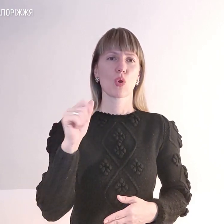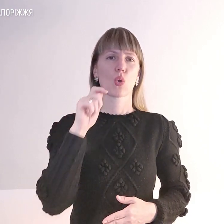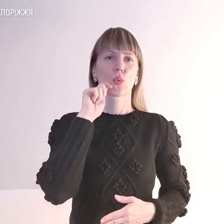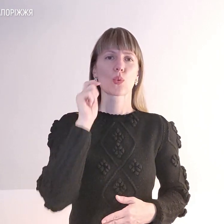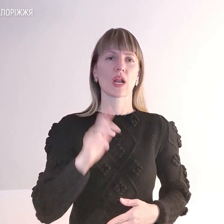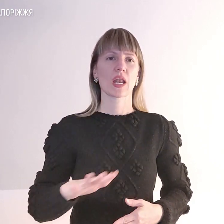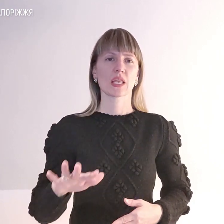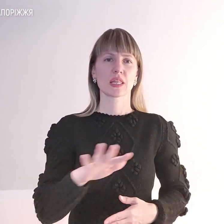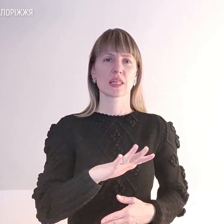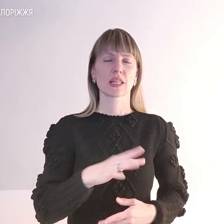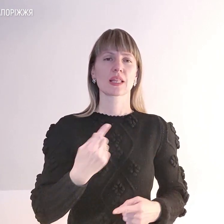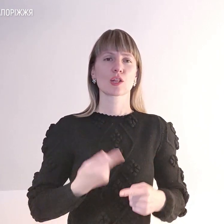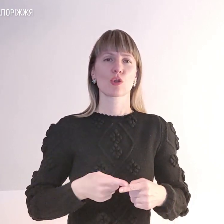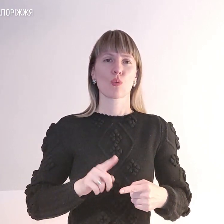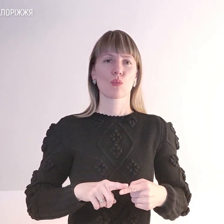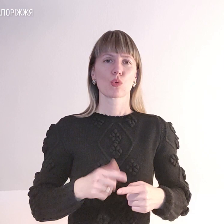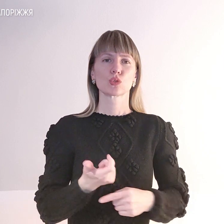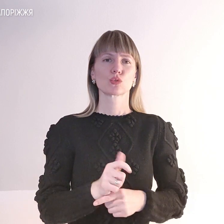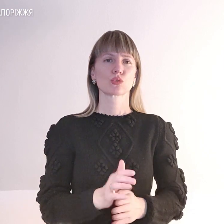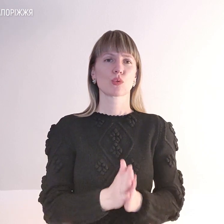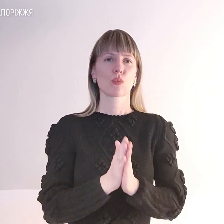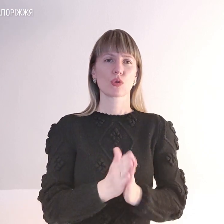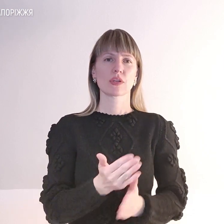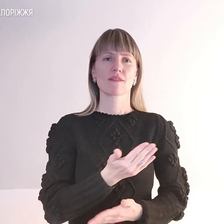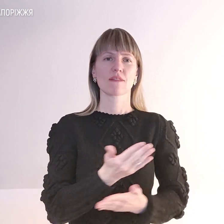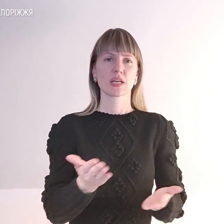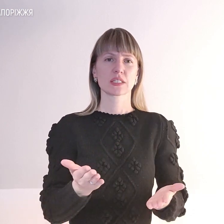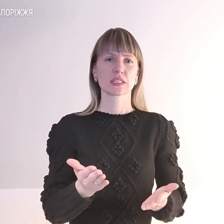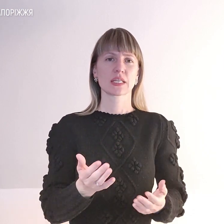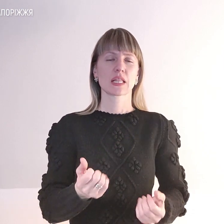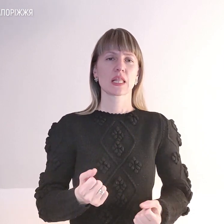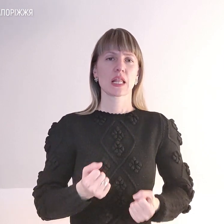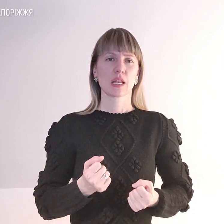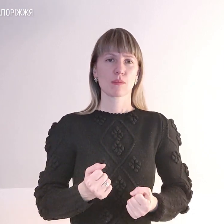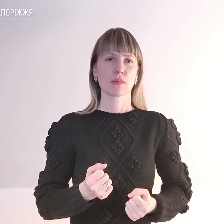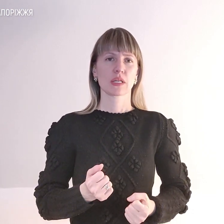України. Тому дуже просимо вас тримати стрій до